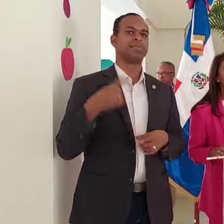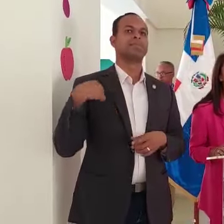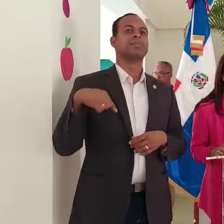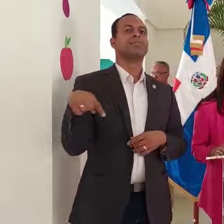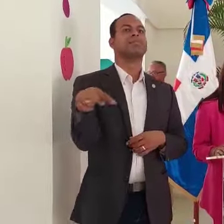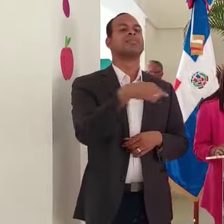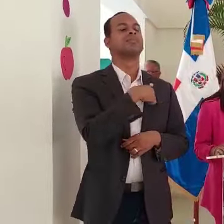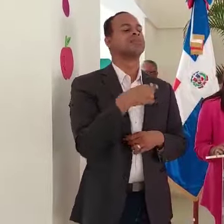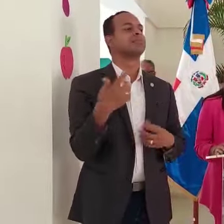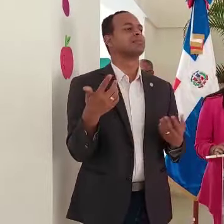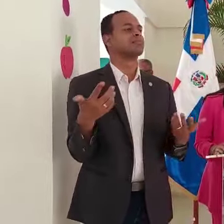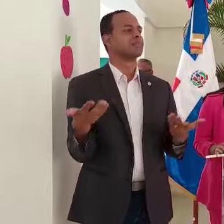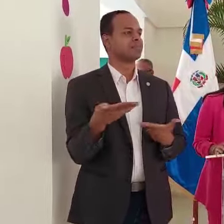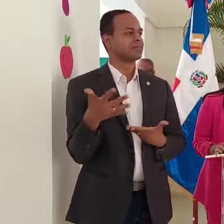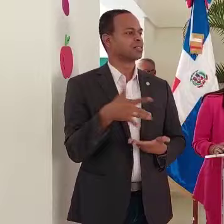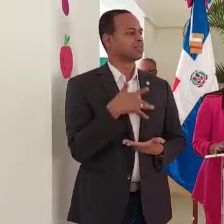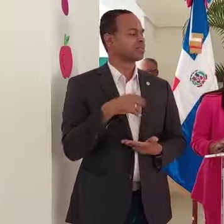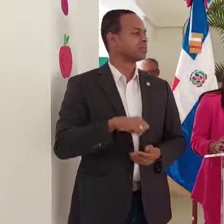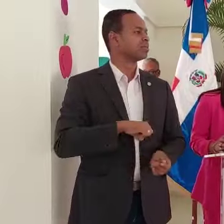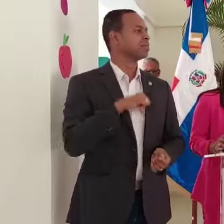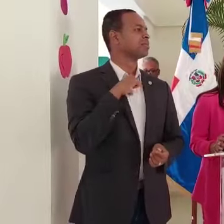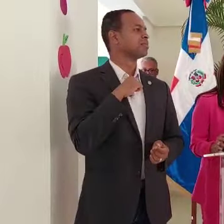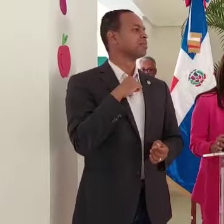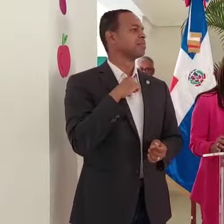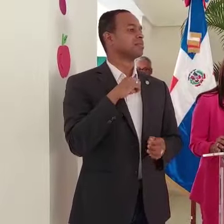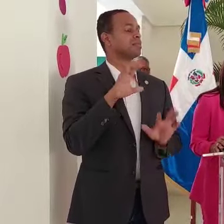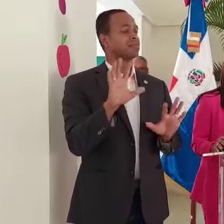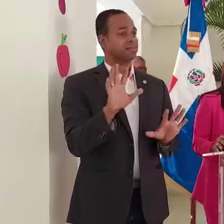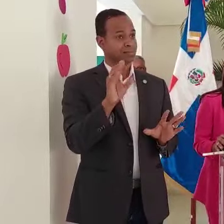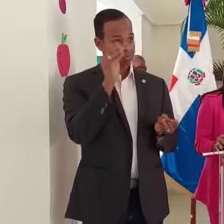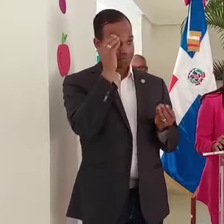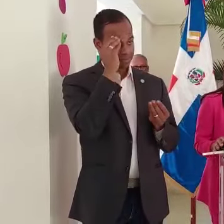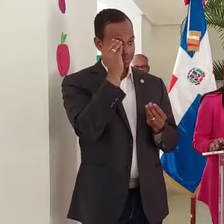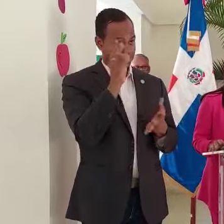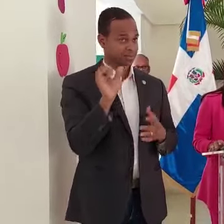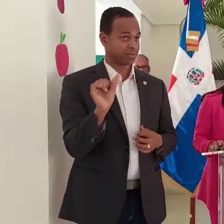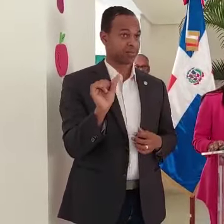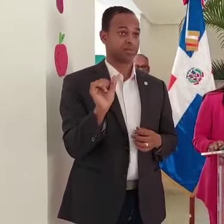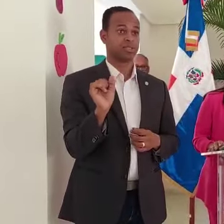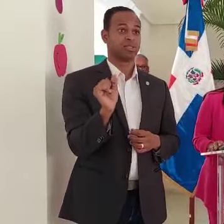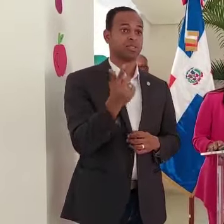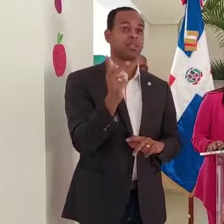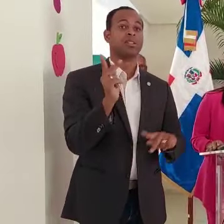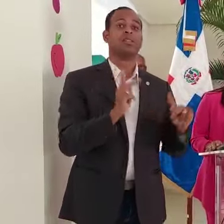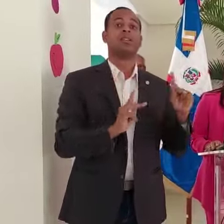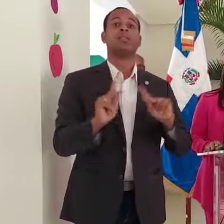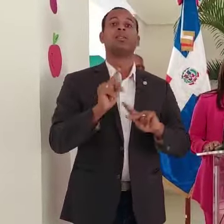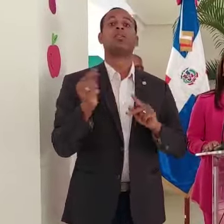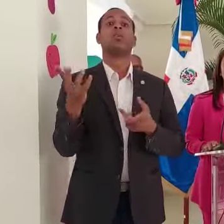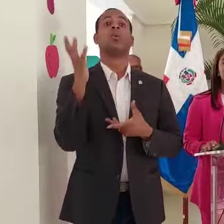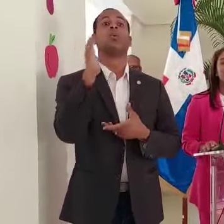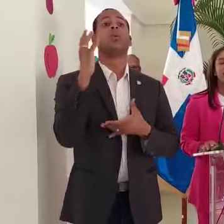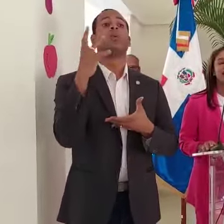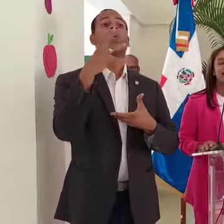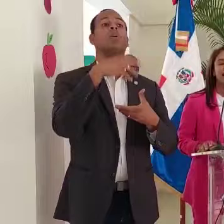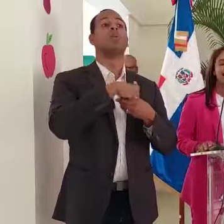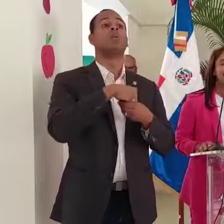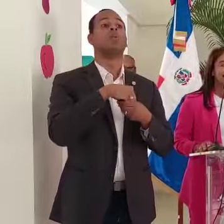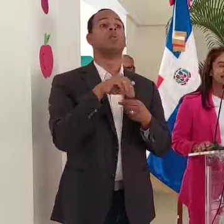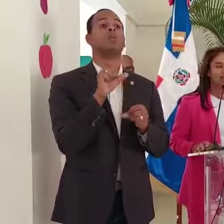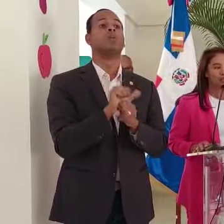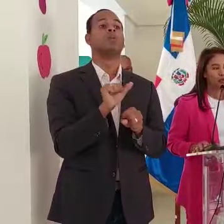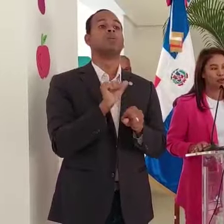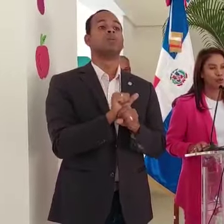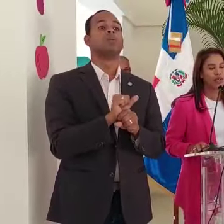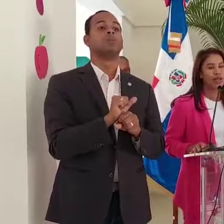estamos y nos sentimos más que orgullosos. Pero decirle a todo el personal que va a estar al frente de